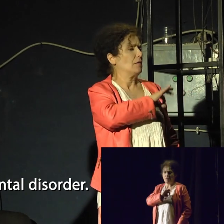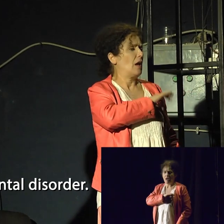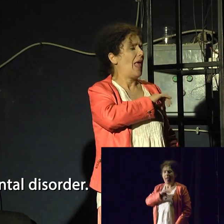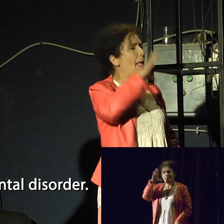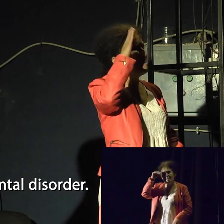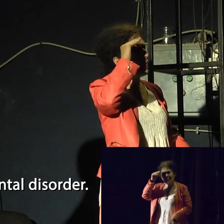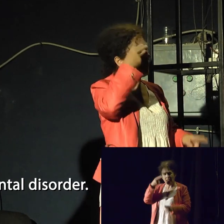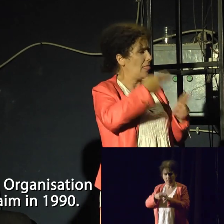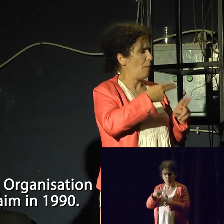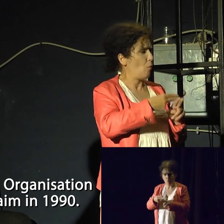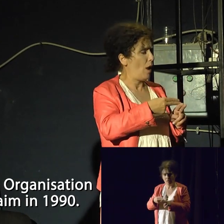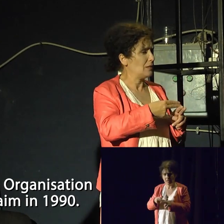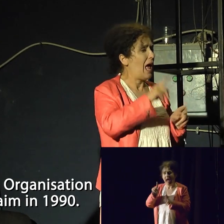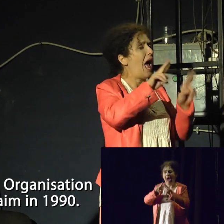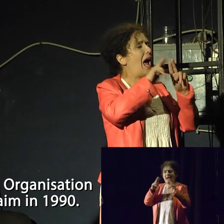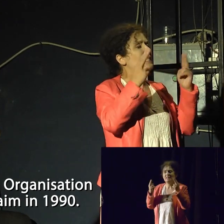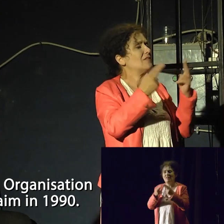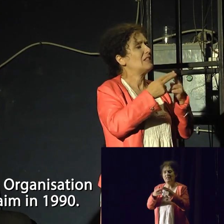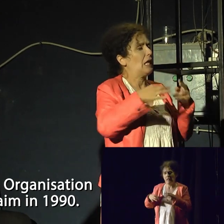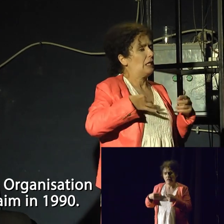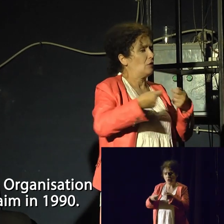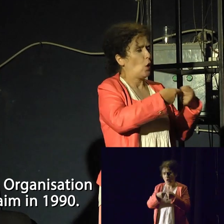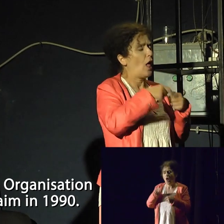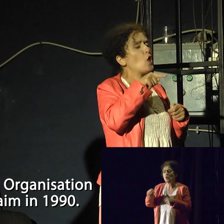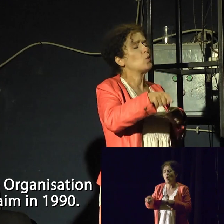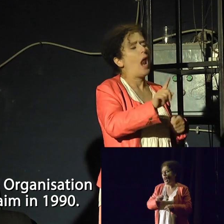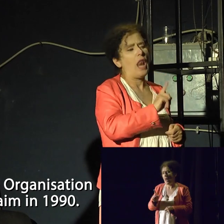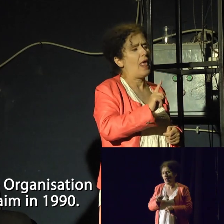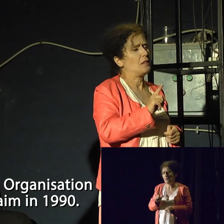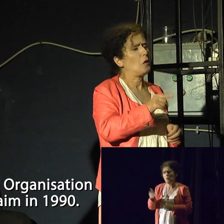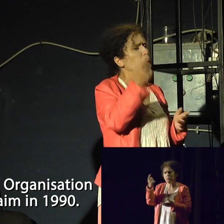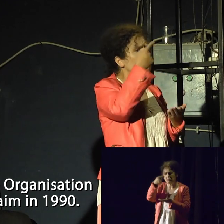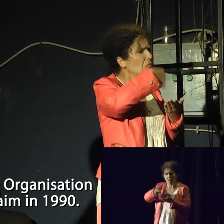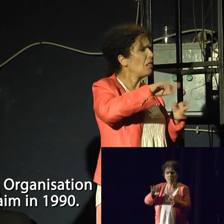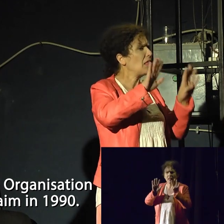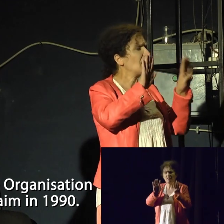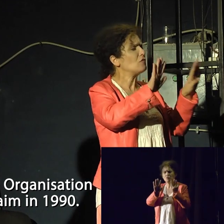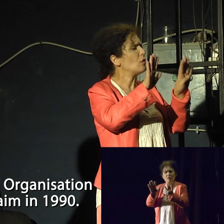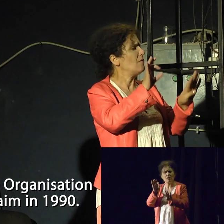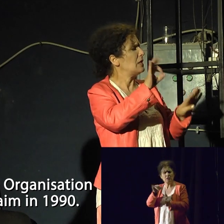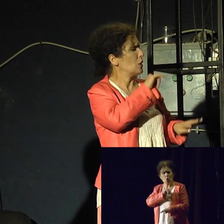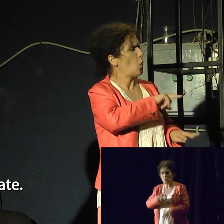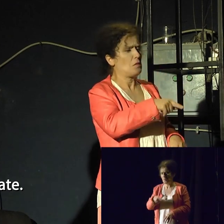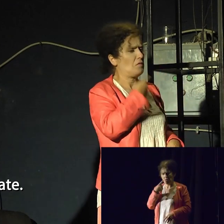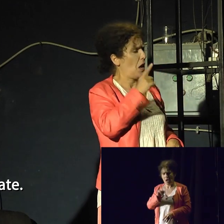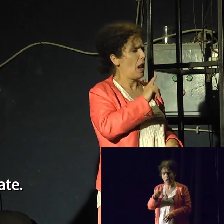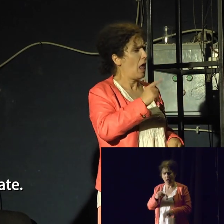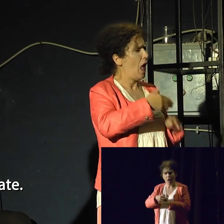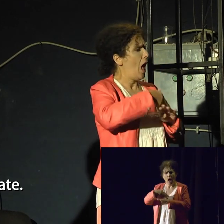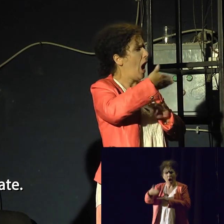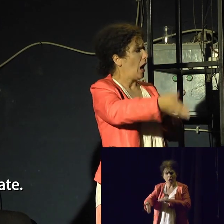ментално нарушување, а Светската здравствена организација вели дека тоа не е така уште од 1990 година.